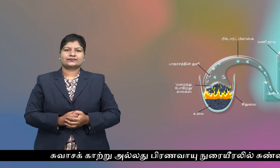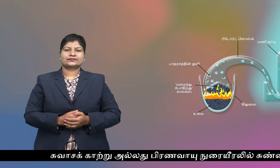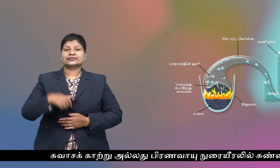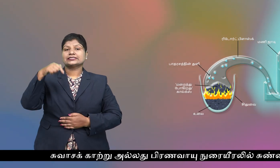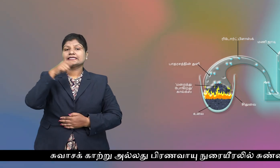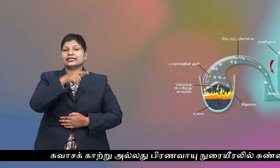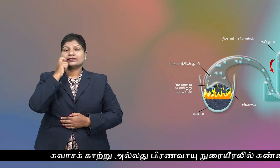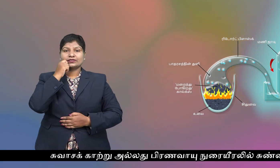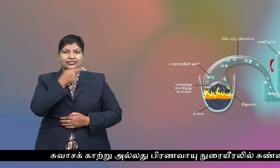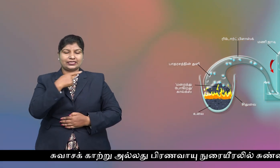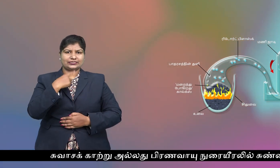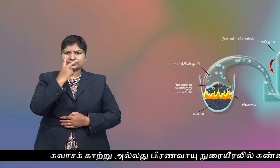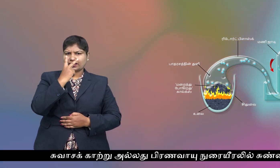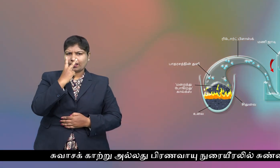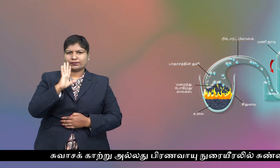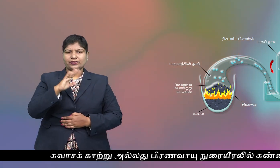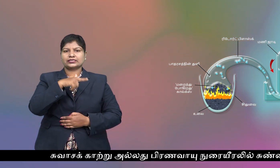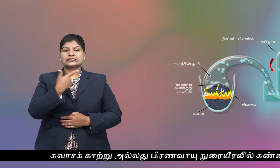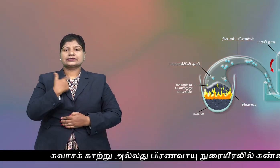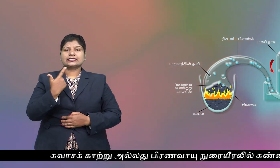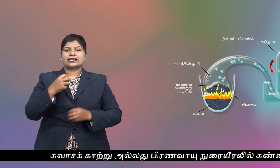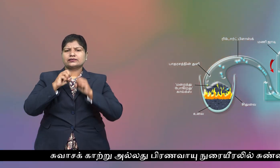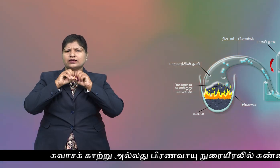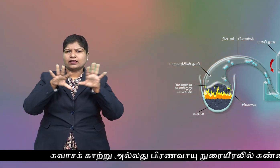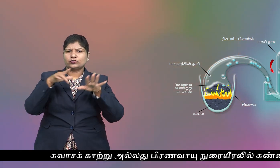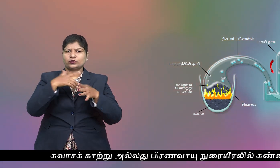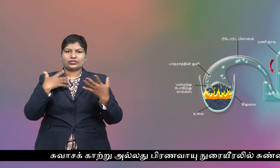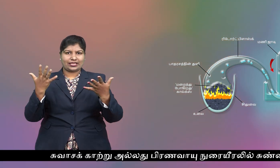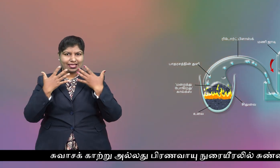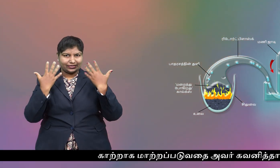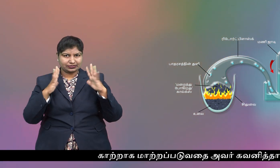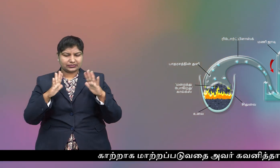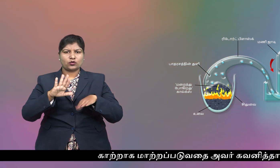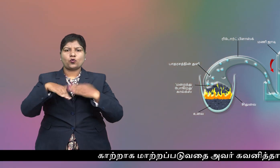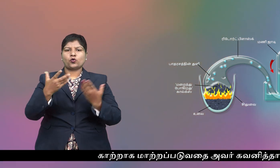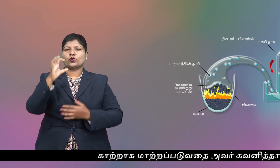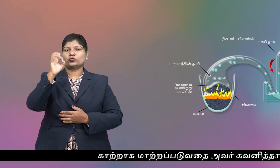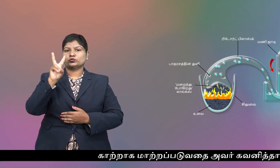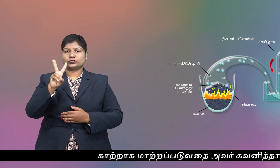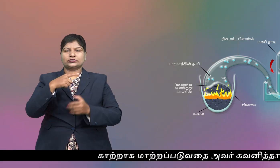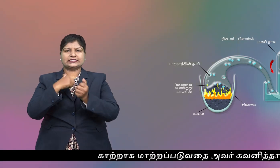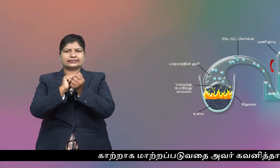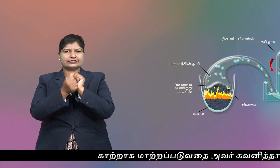சுவாச காற்று அல்லது பிராணவாயு நுரையீரலில் சுண்ணாம்பு அமில காற்றாக மாற்றப்படுவதை அவர்